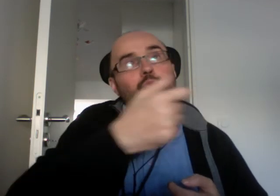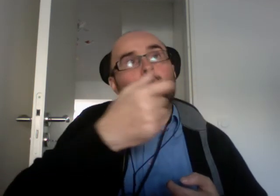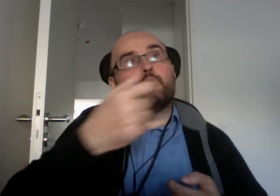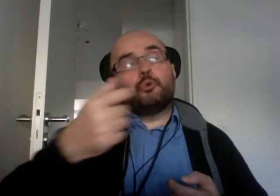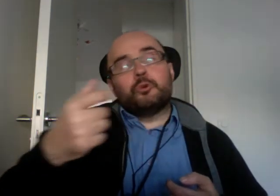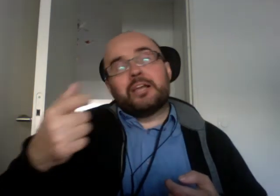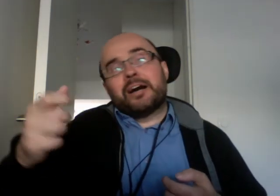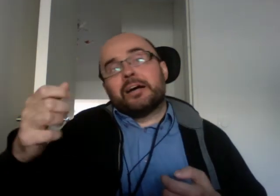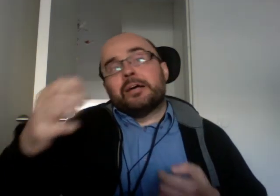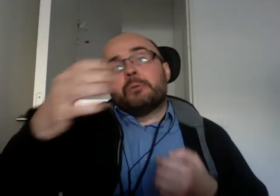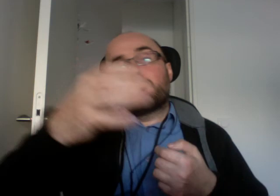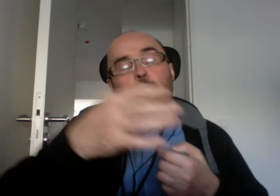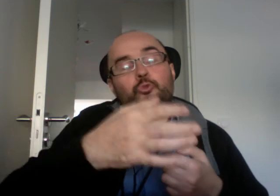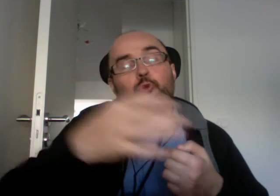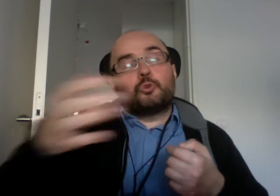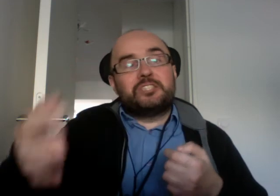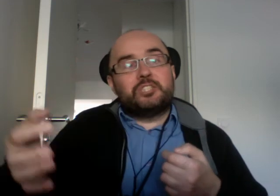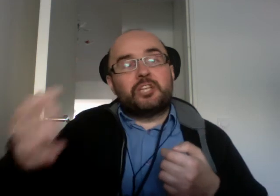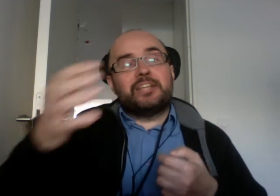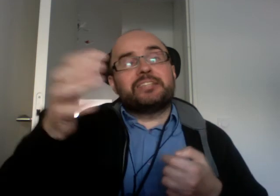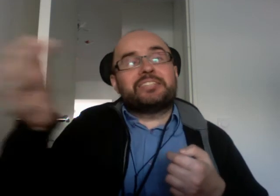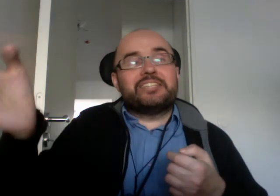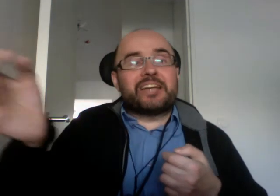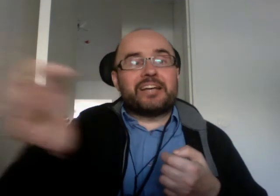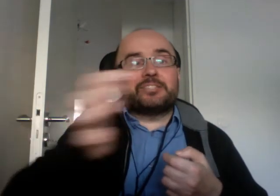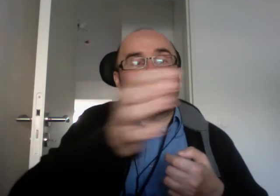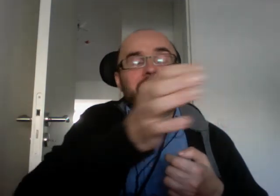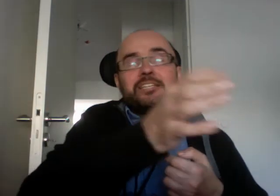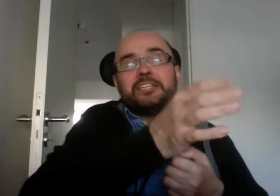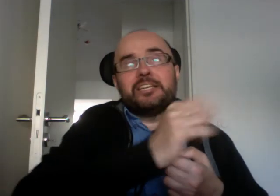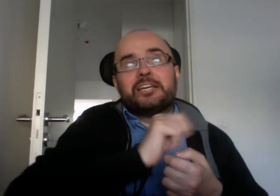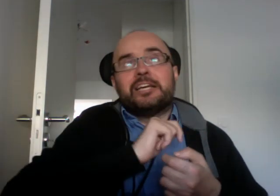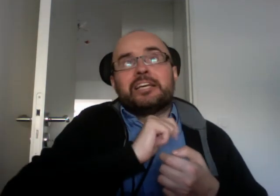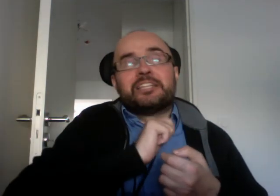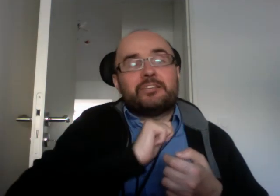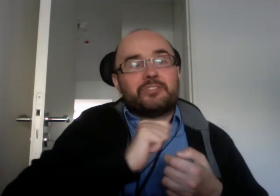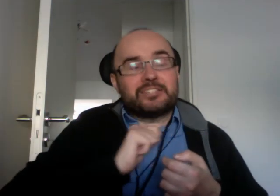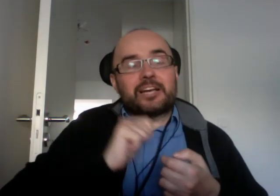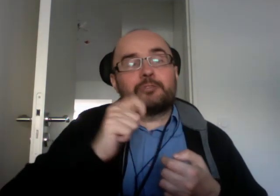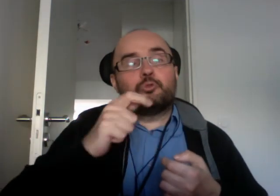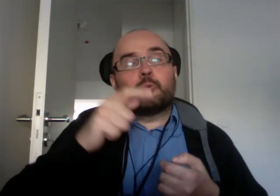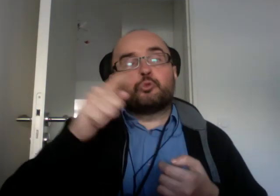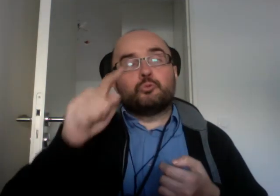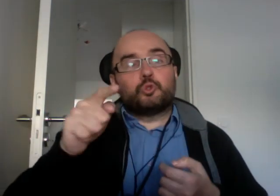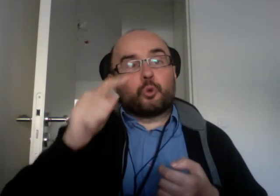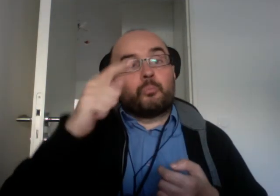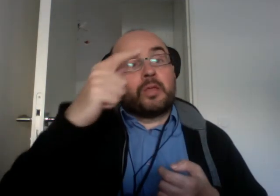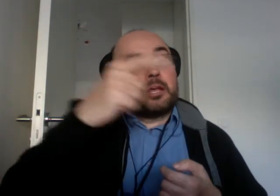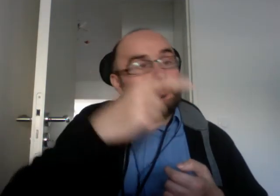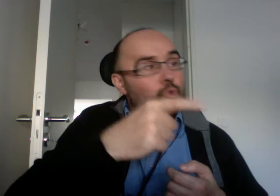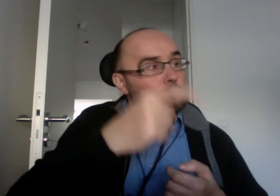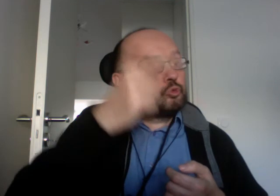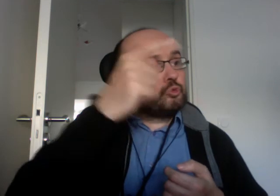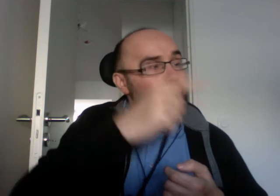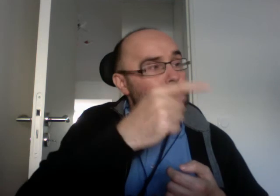l'oxygène qui vient directement du bouchon. Donc toujours,